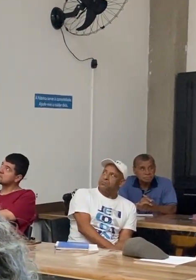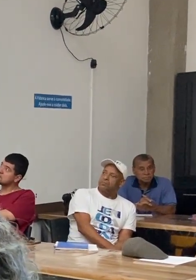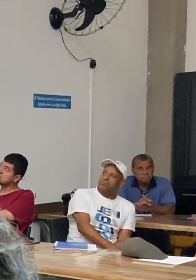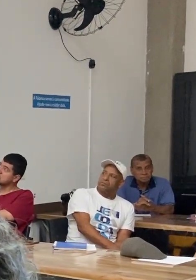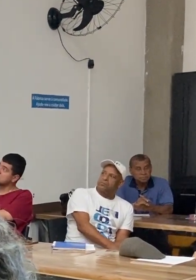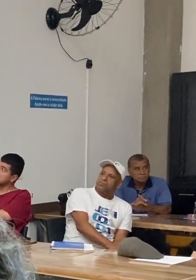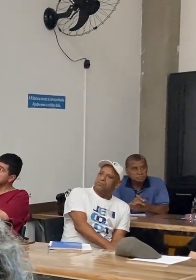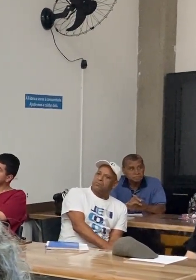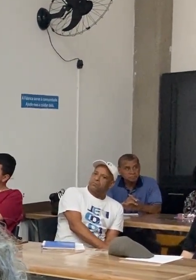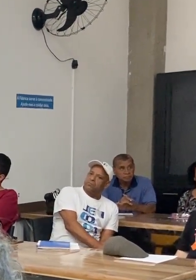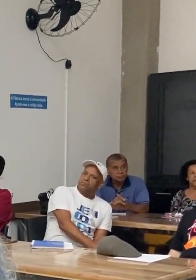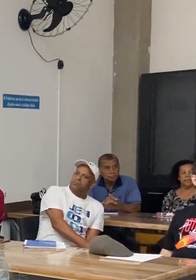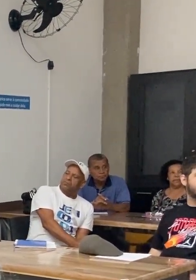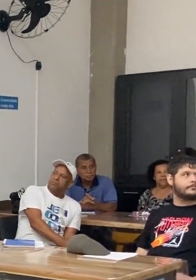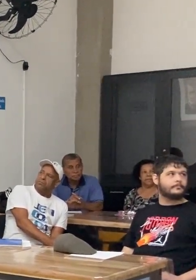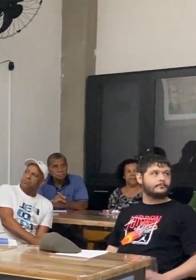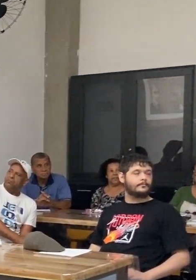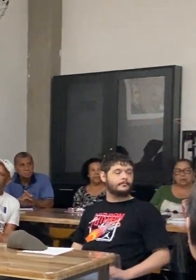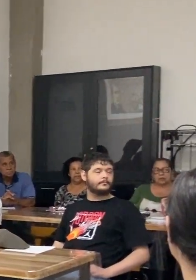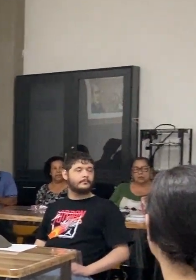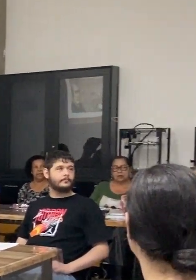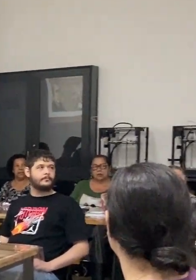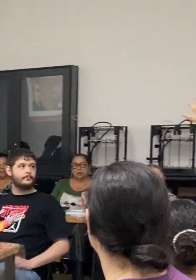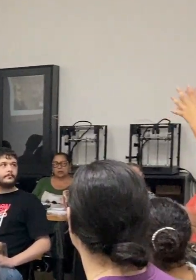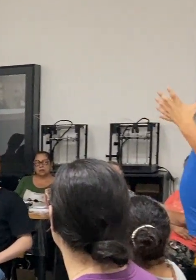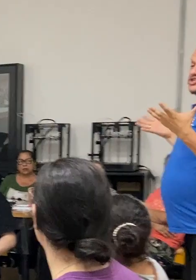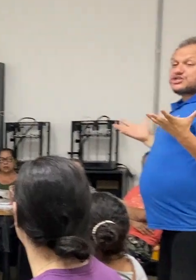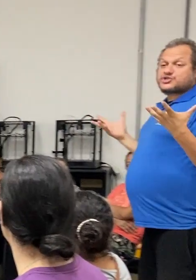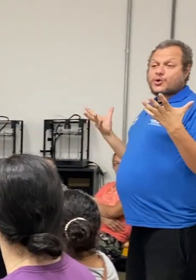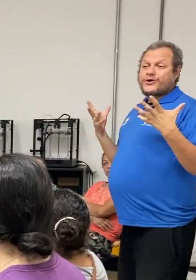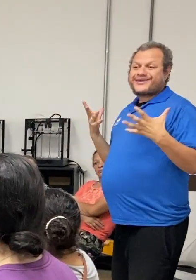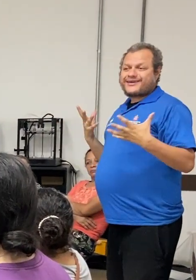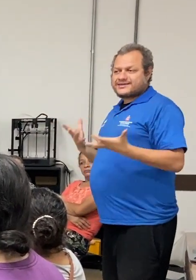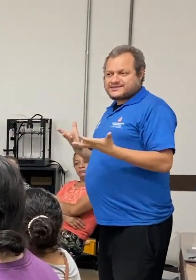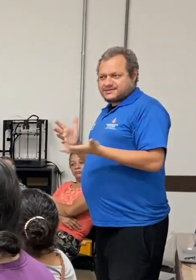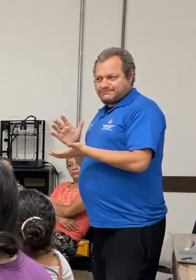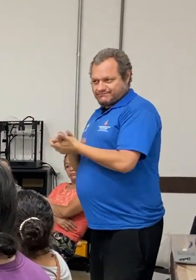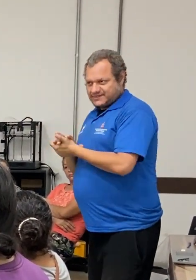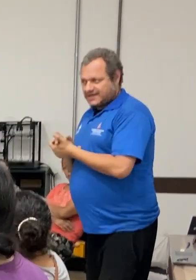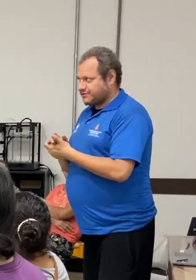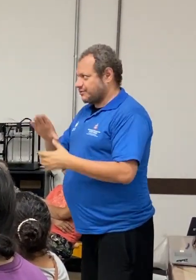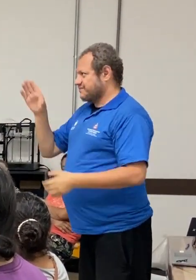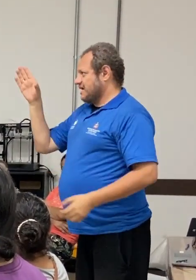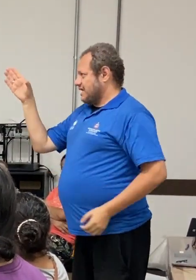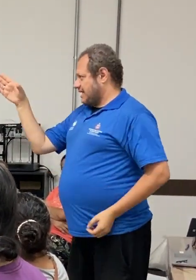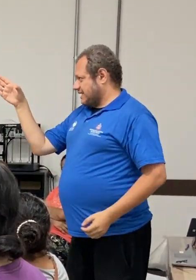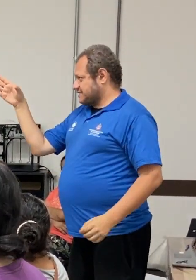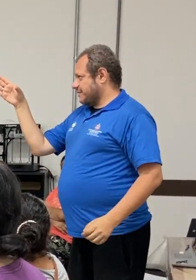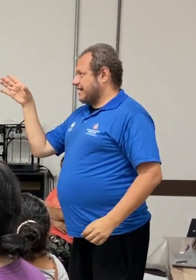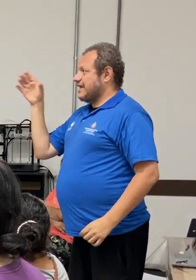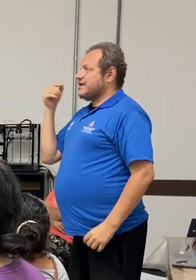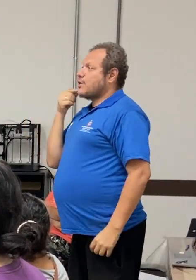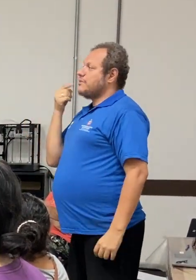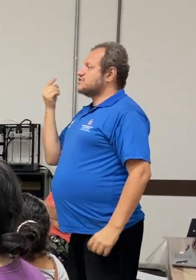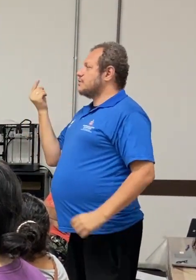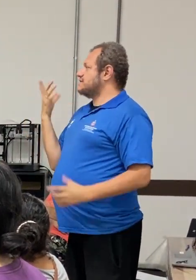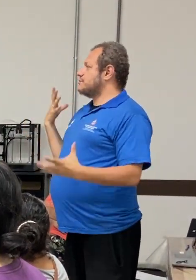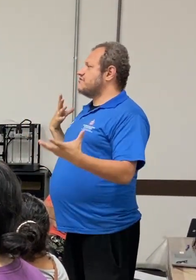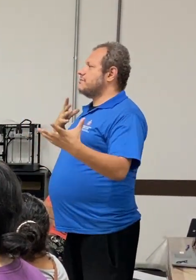primeiros alfabetos manuais, datilologias, que a gente conhece, certo? Lá na Espanha, lá, e começou esse